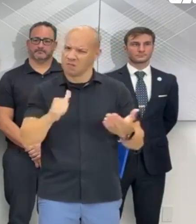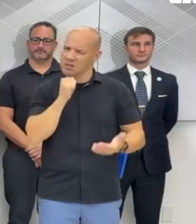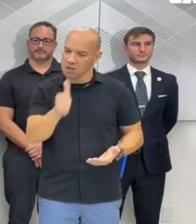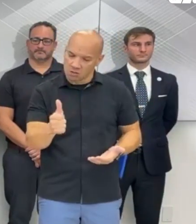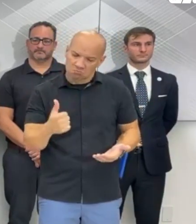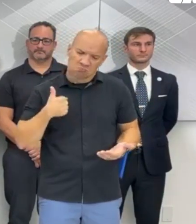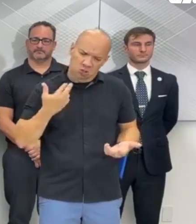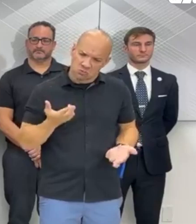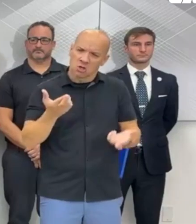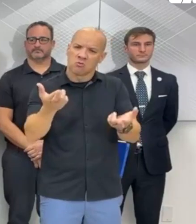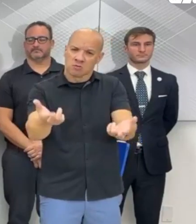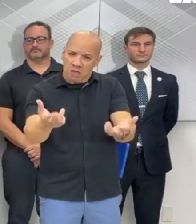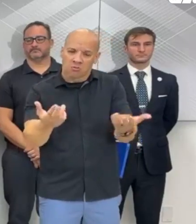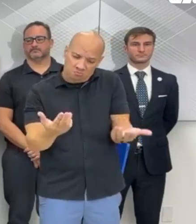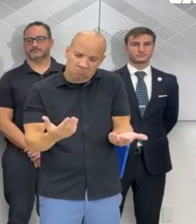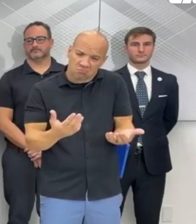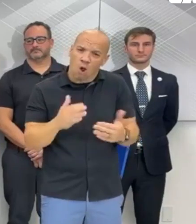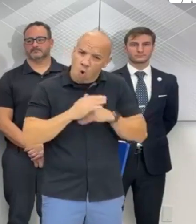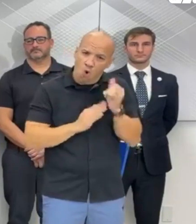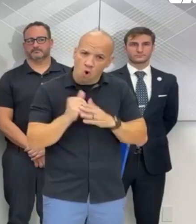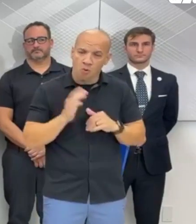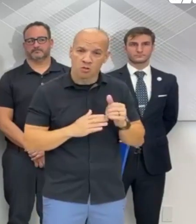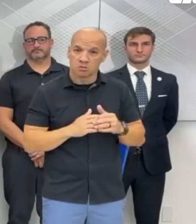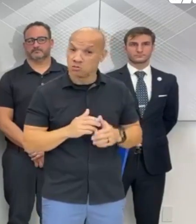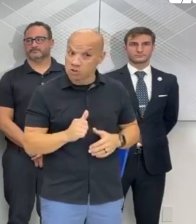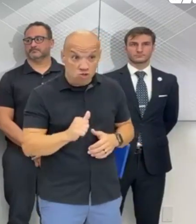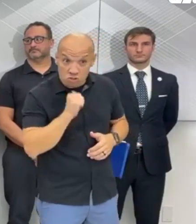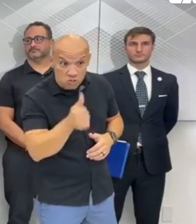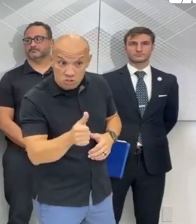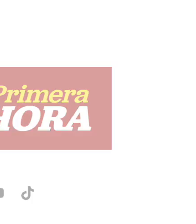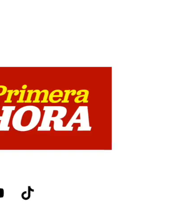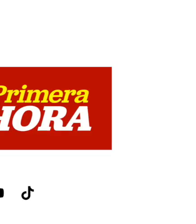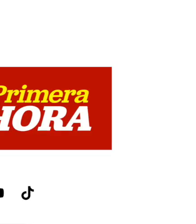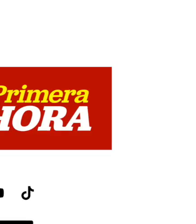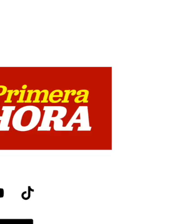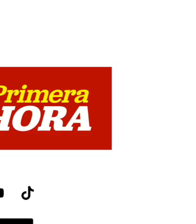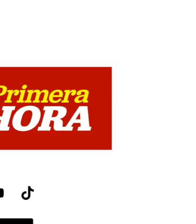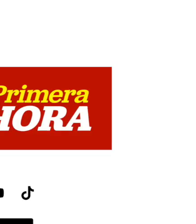cómodo pudieras estar con una persona. Si no, muévete a unos refugios que están disponibles para tu ejecución también.